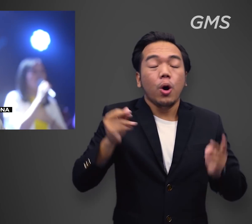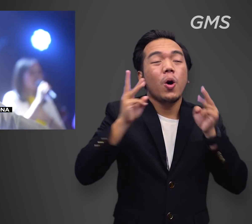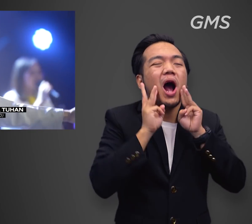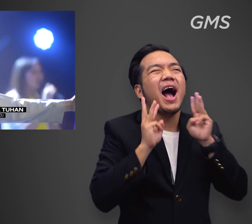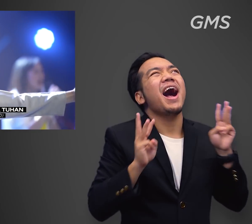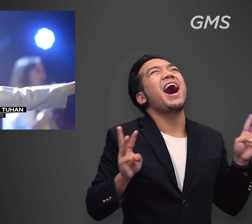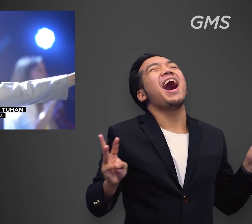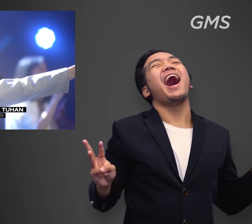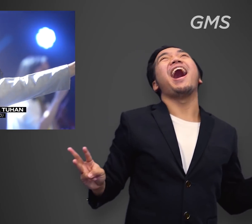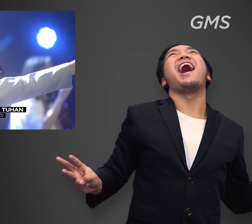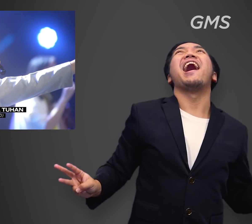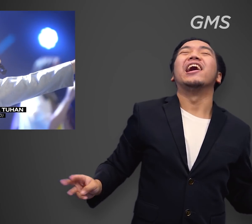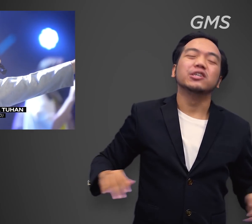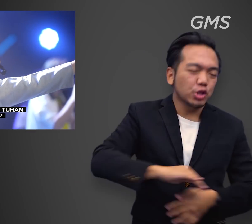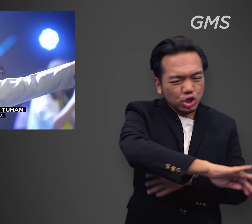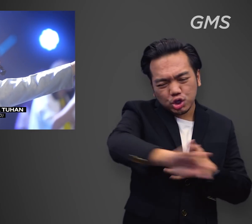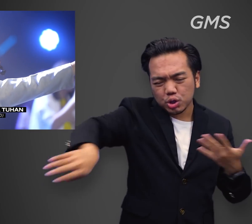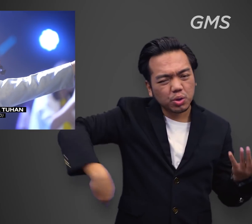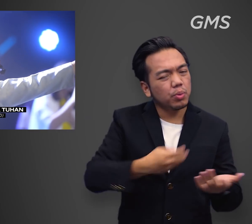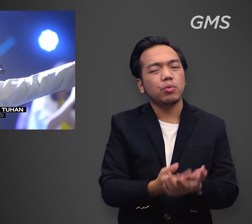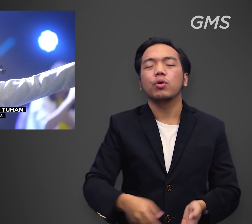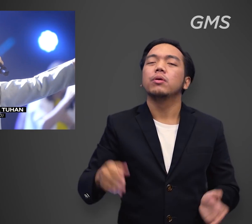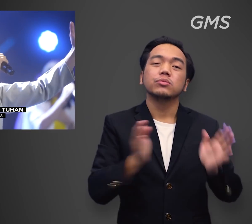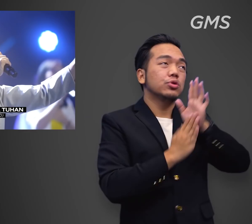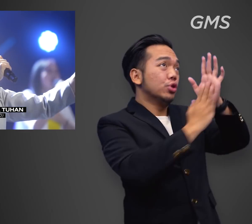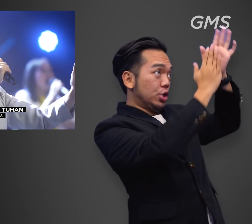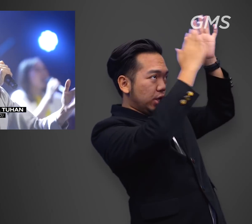terpesona. Segala pujian